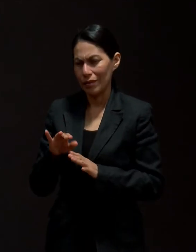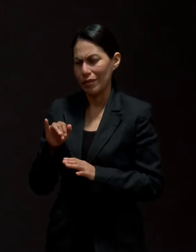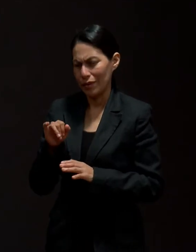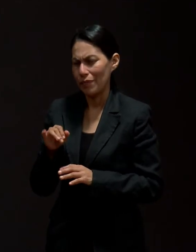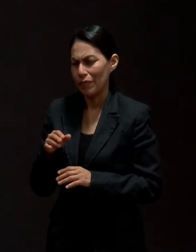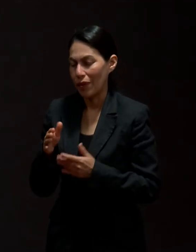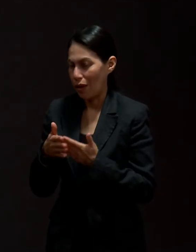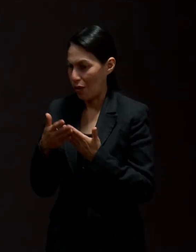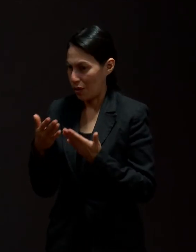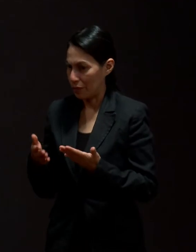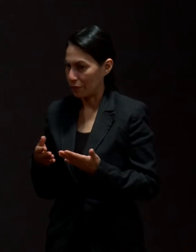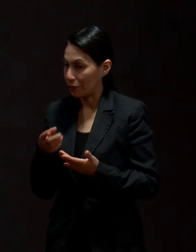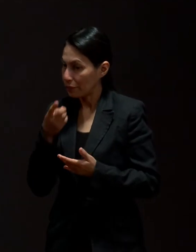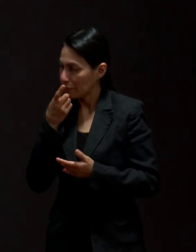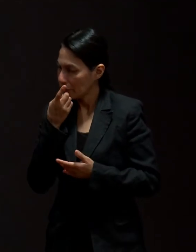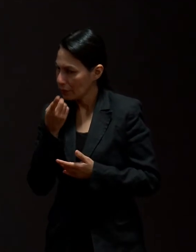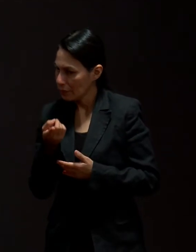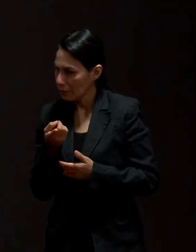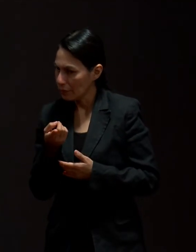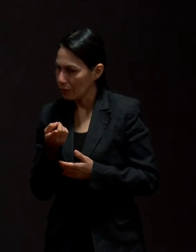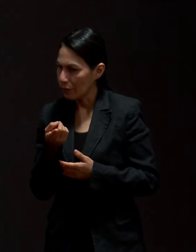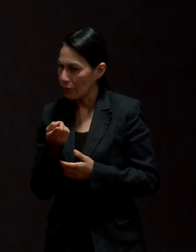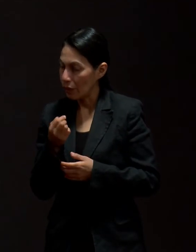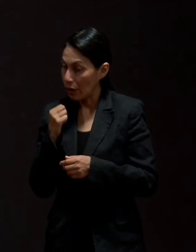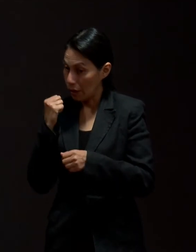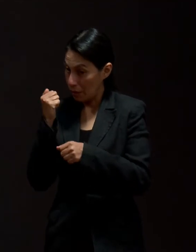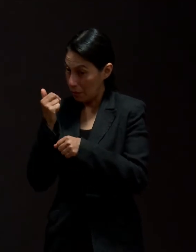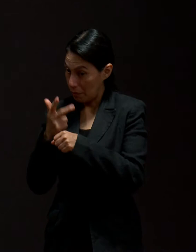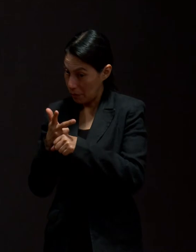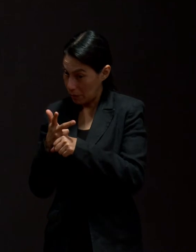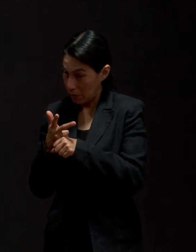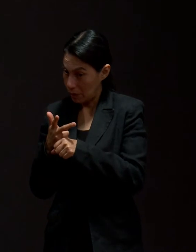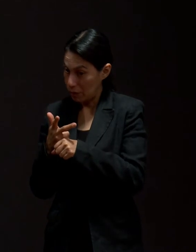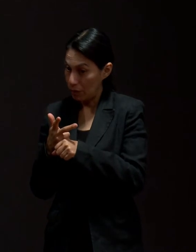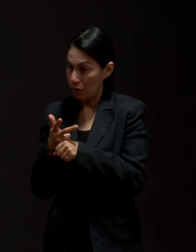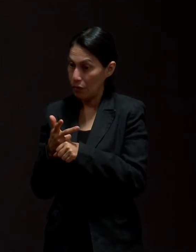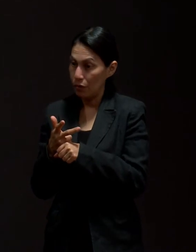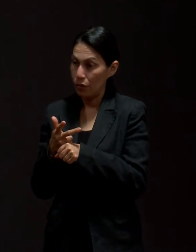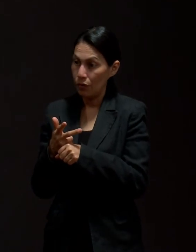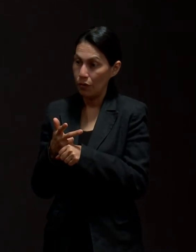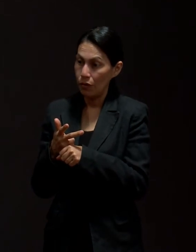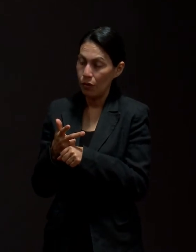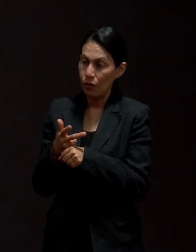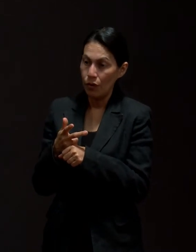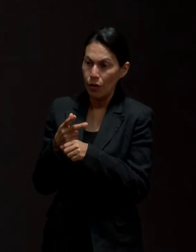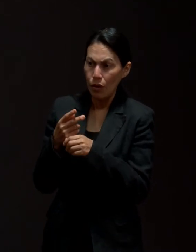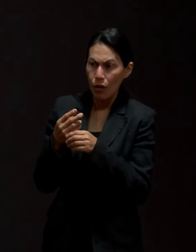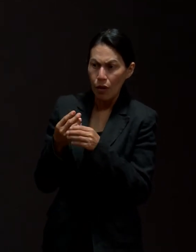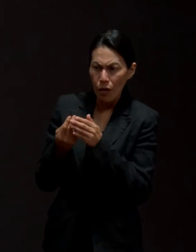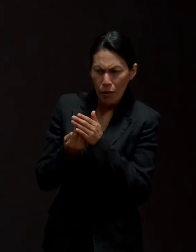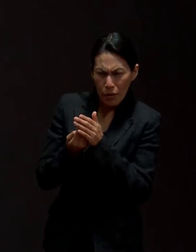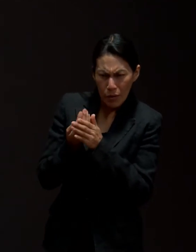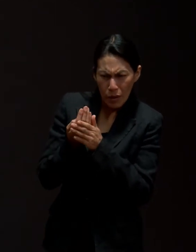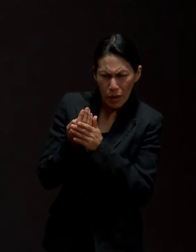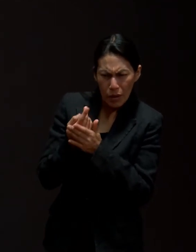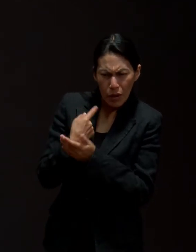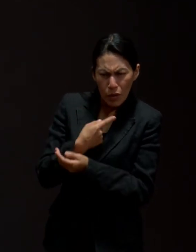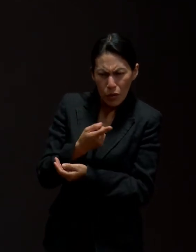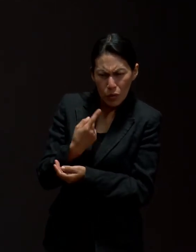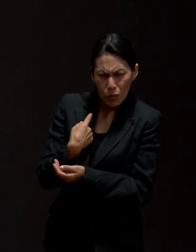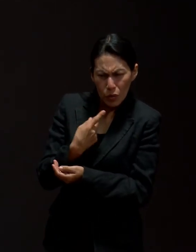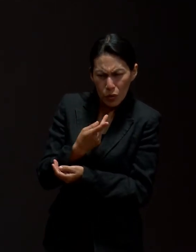más, ¿no es cierto? Ahora, debo añadir un detalle y es que temprano en nuestra